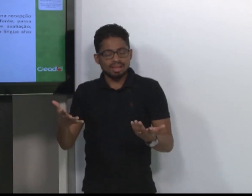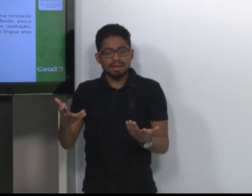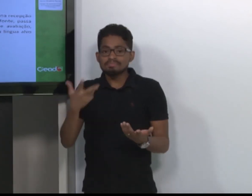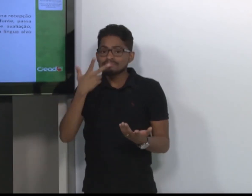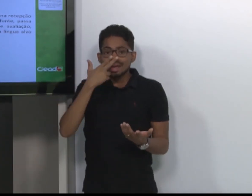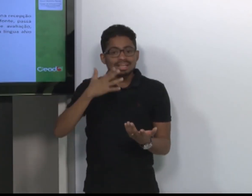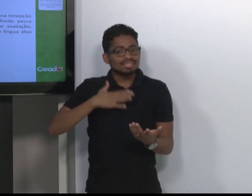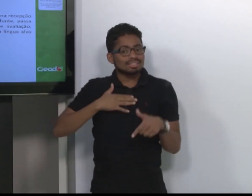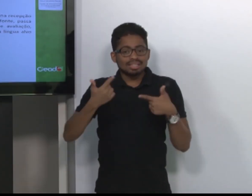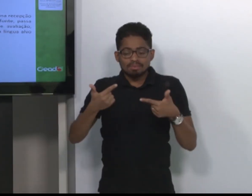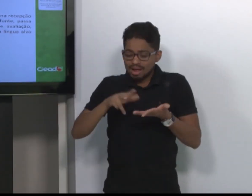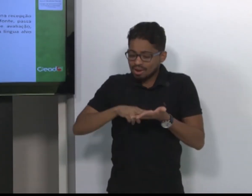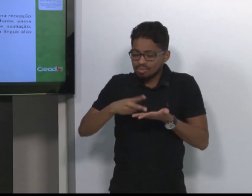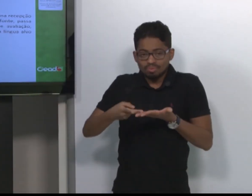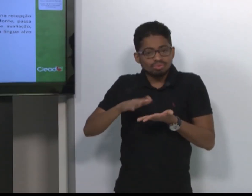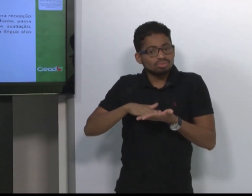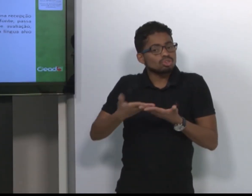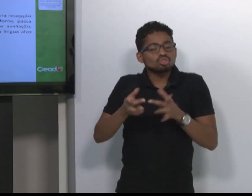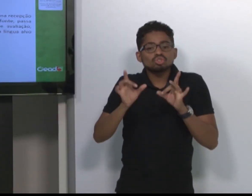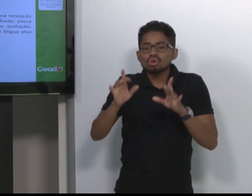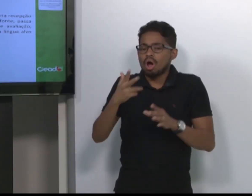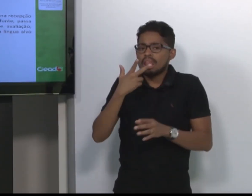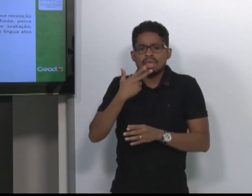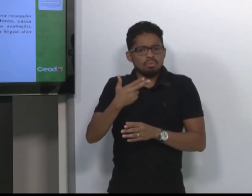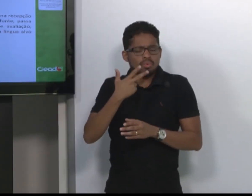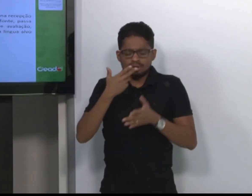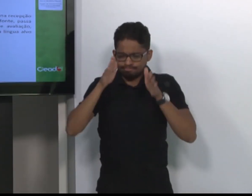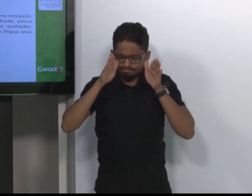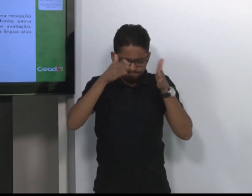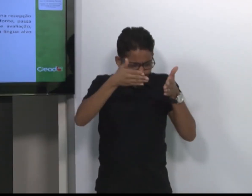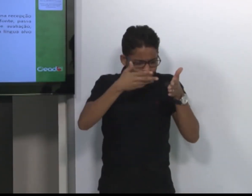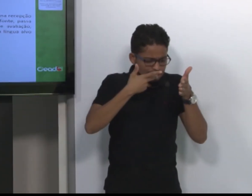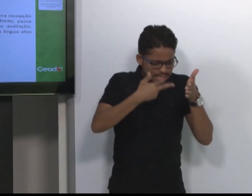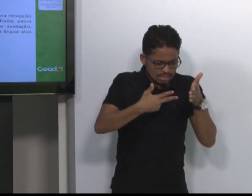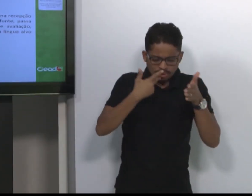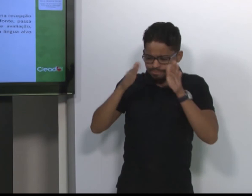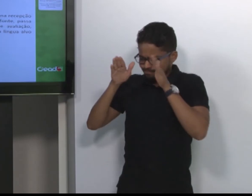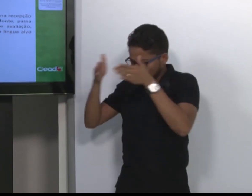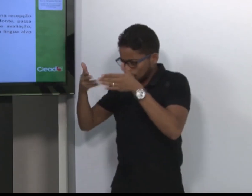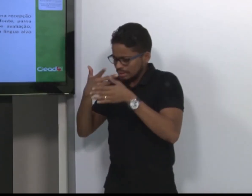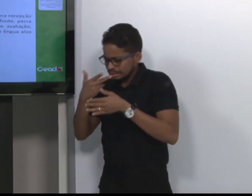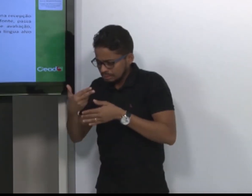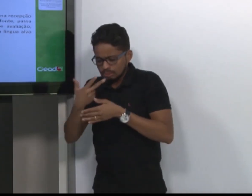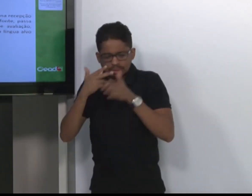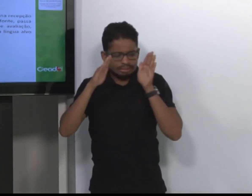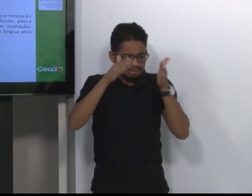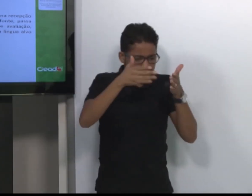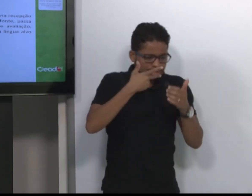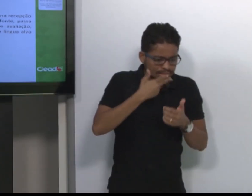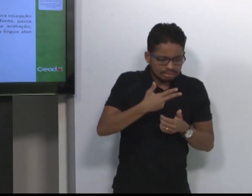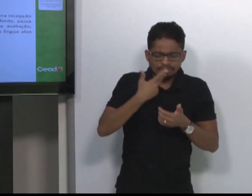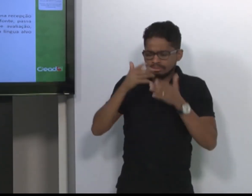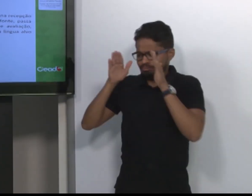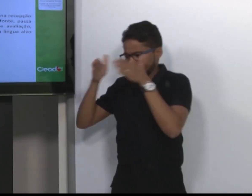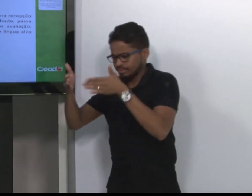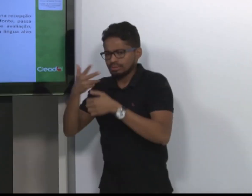codificar e decodificar. Então, percebam que a língua, ela é